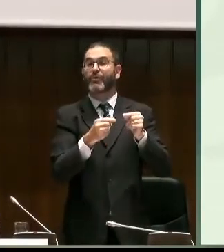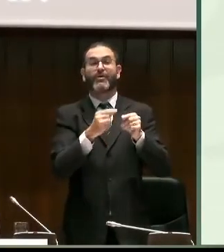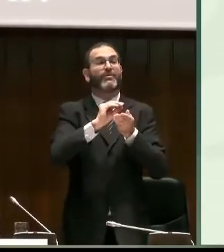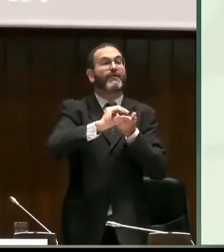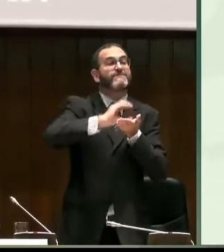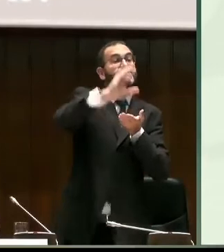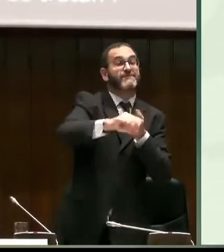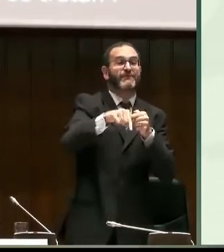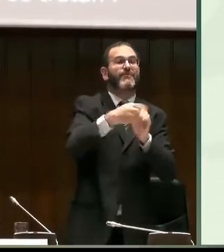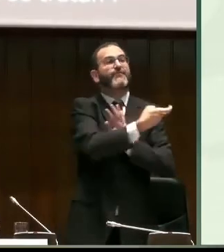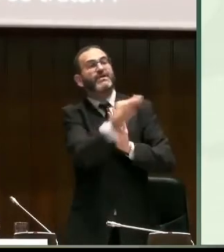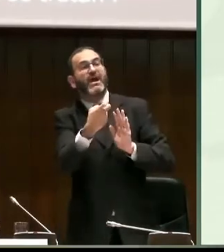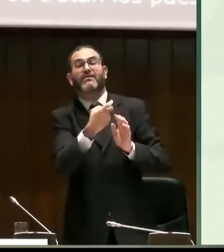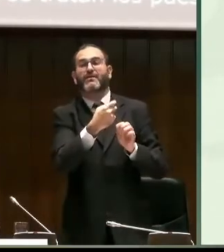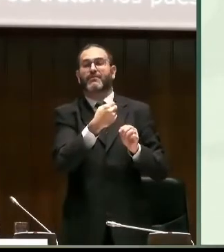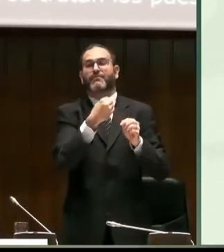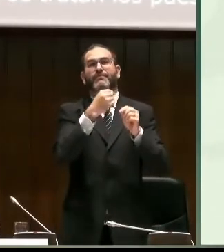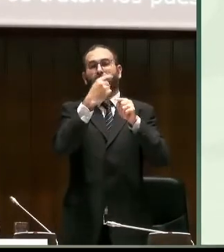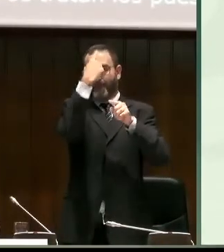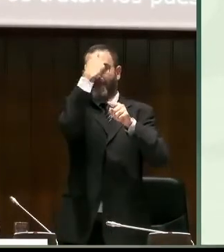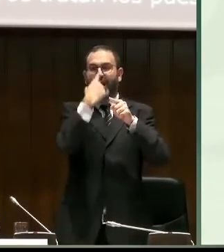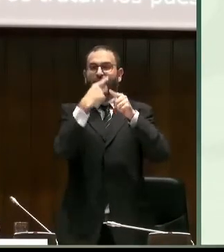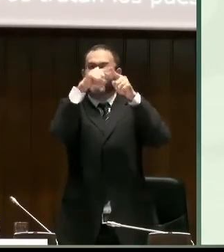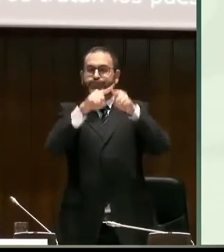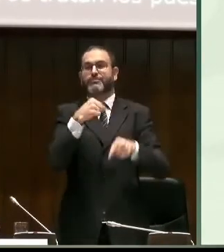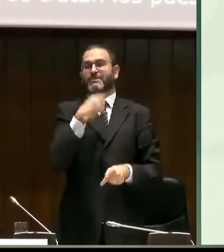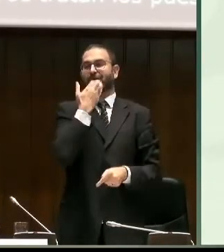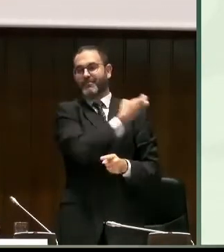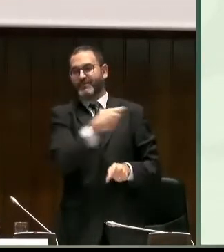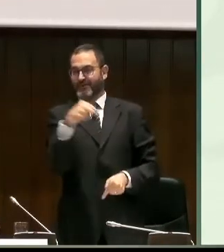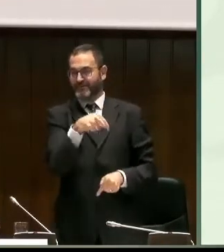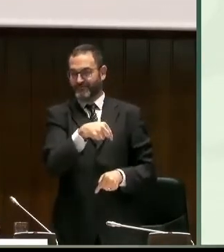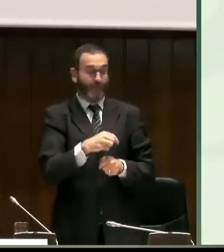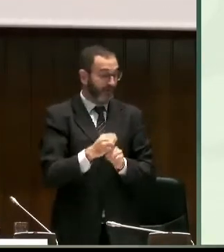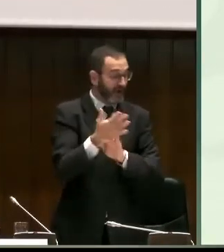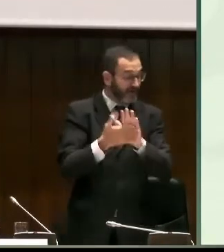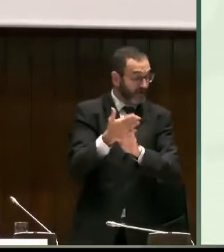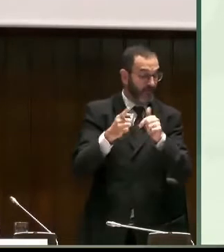se establece desde la Junta, en este caso andaluza,